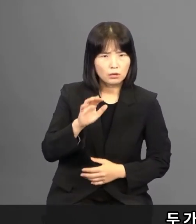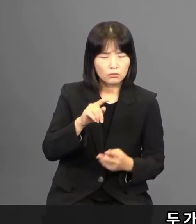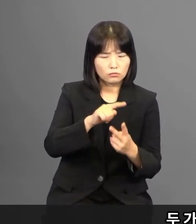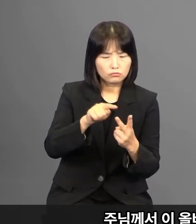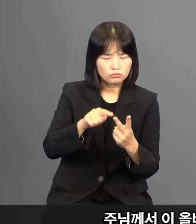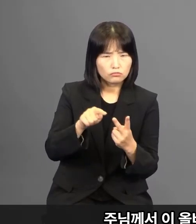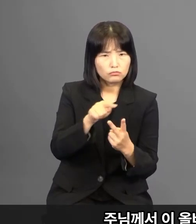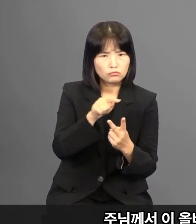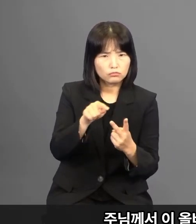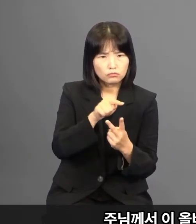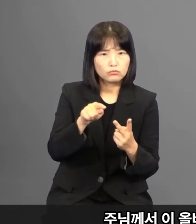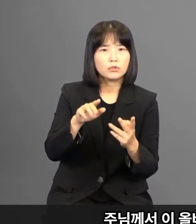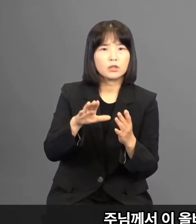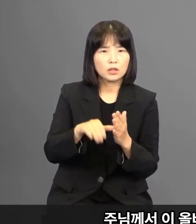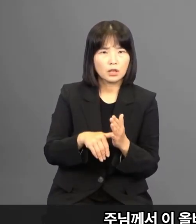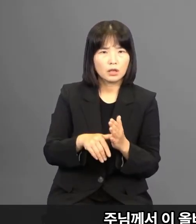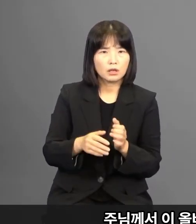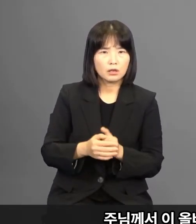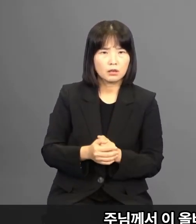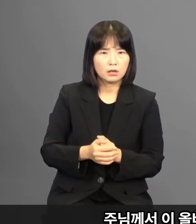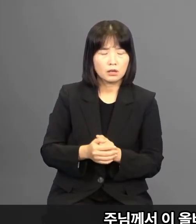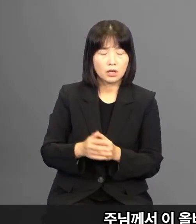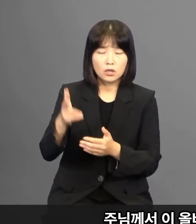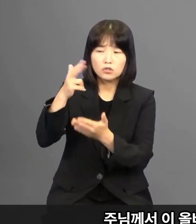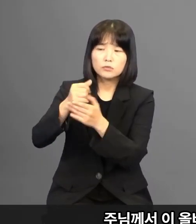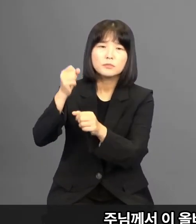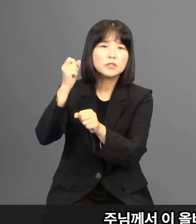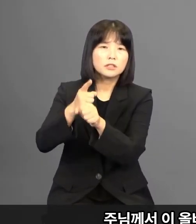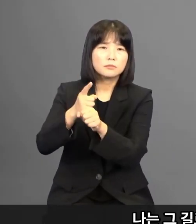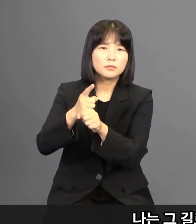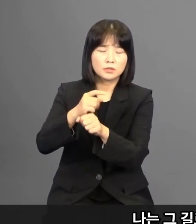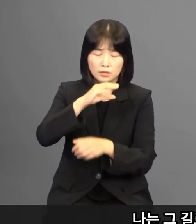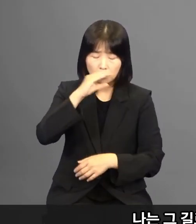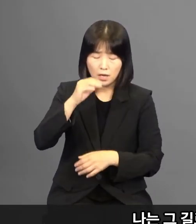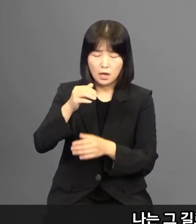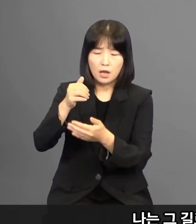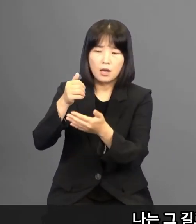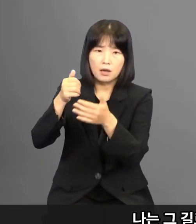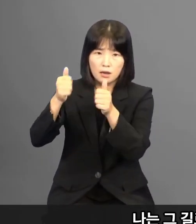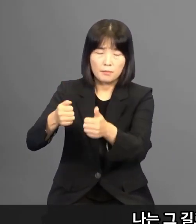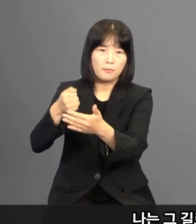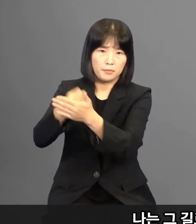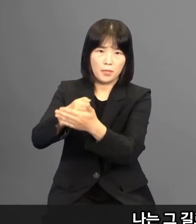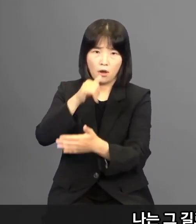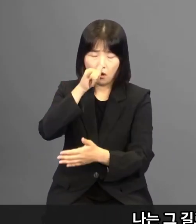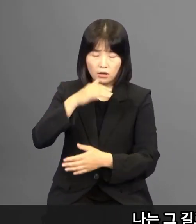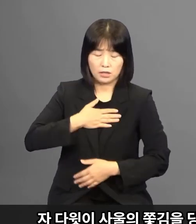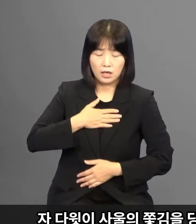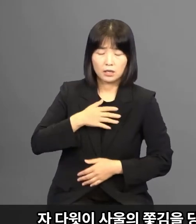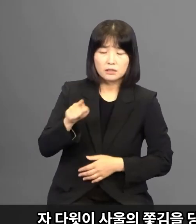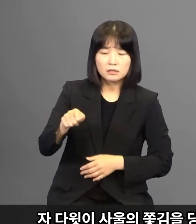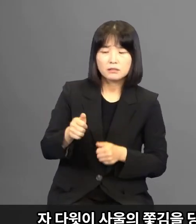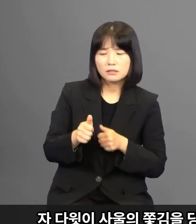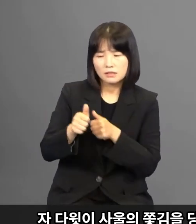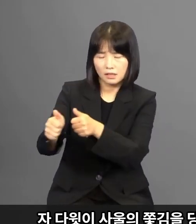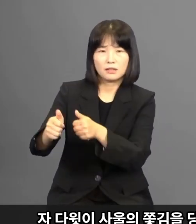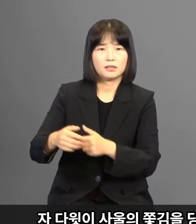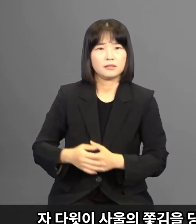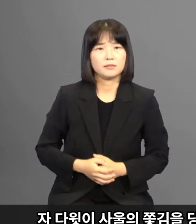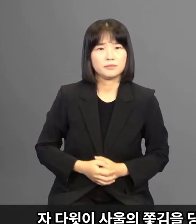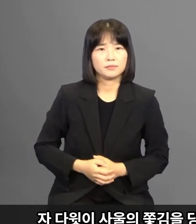음성이 올 때에 주님께서 이 올바른 판결을 내리셨어요, 이미. 나는 그 길로 따라가겠다, 이거예요. 자,